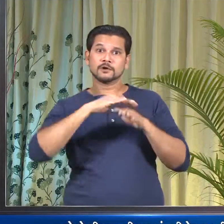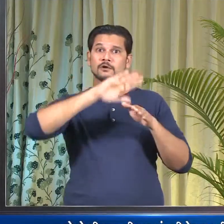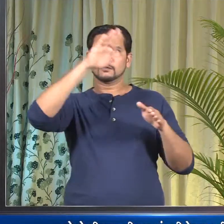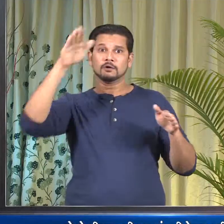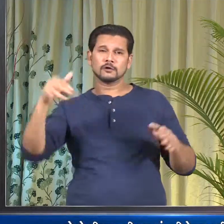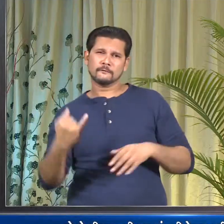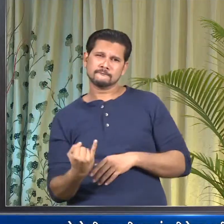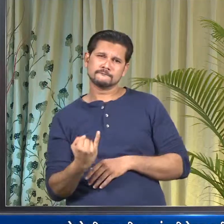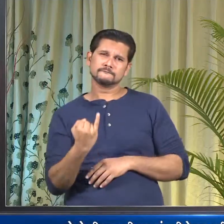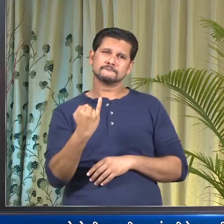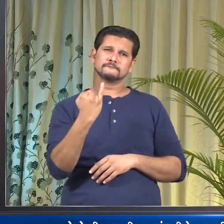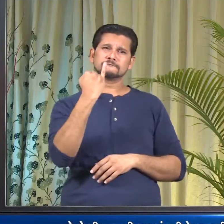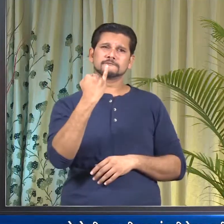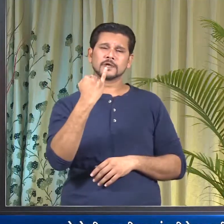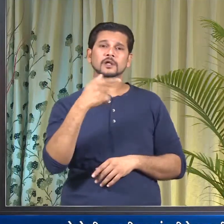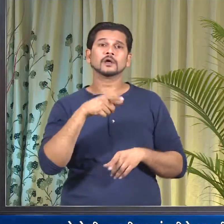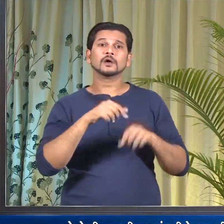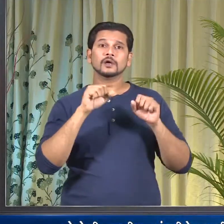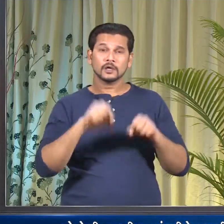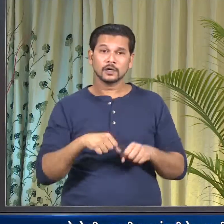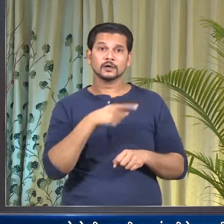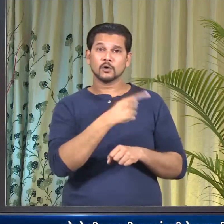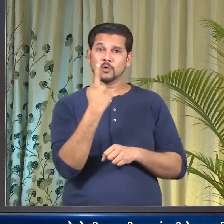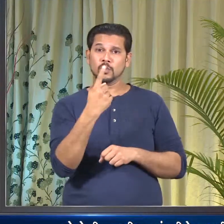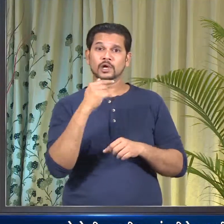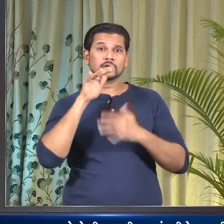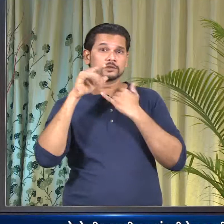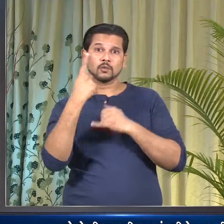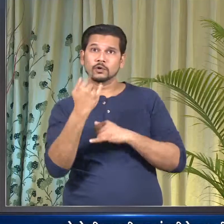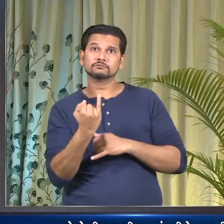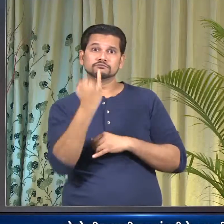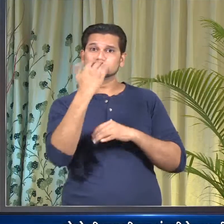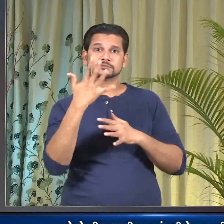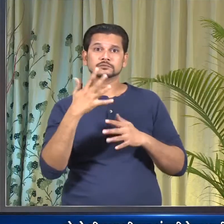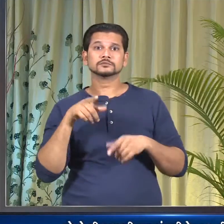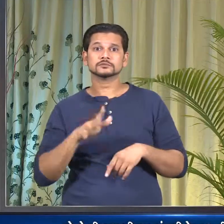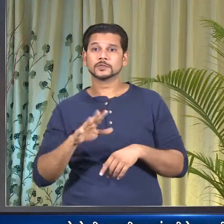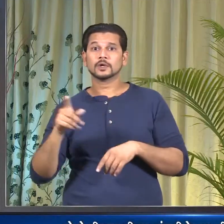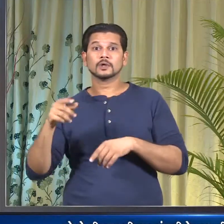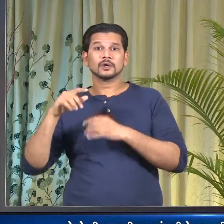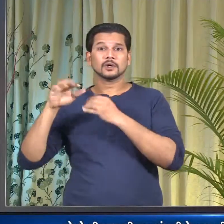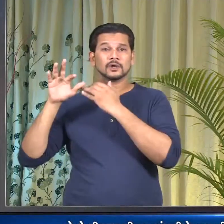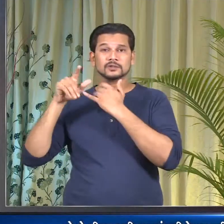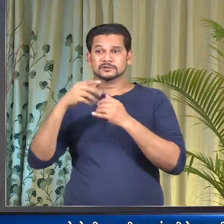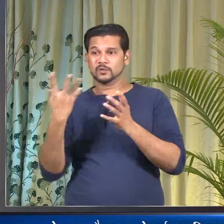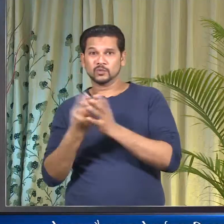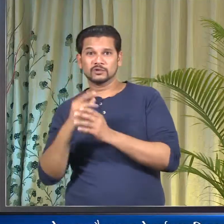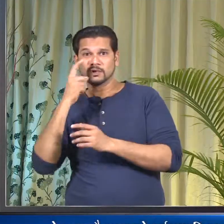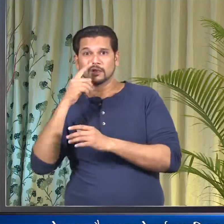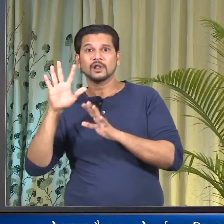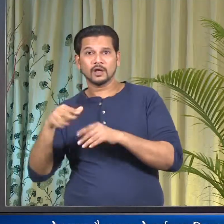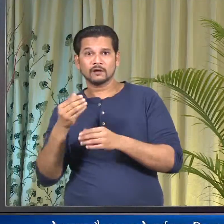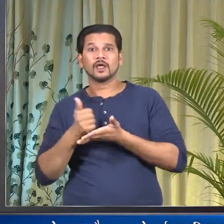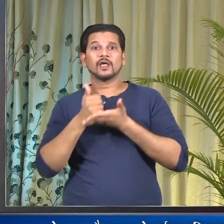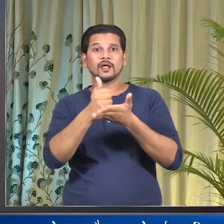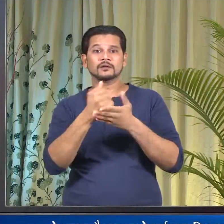नहीं थी, लेकिन उसमें गोप गोपियों ने भी अपनी उंगली लगाई. तो ये कोई मिट्टी के परवत उठाने वाली बात नहीं है. ये